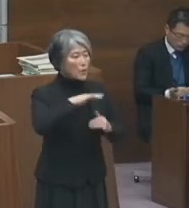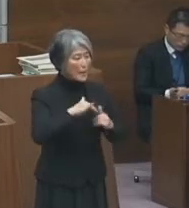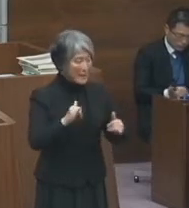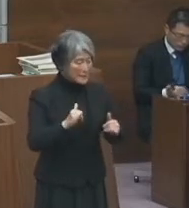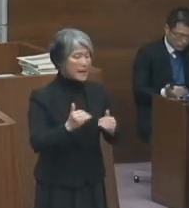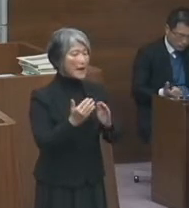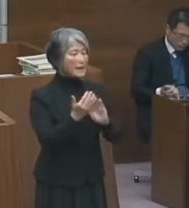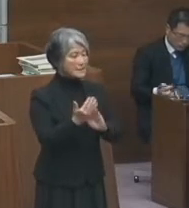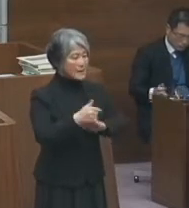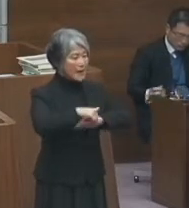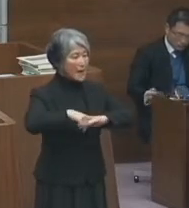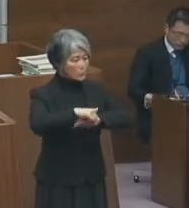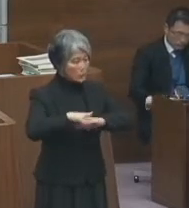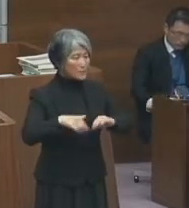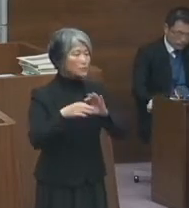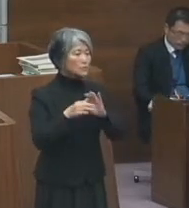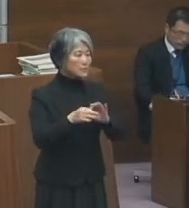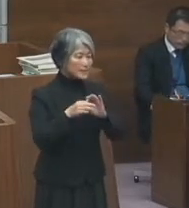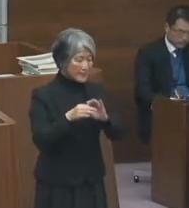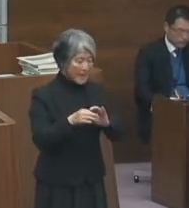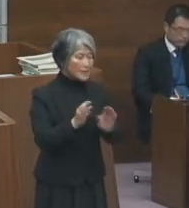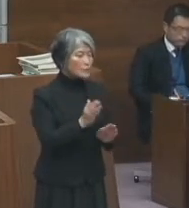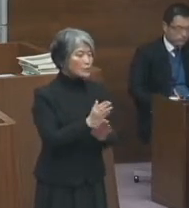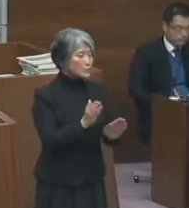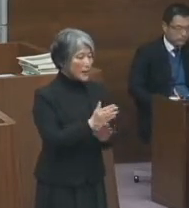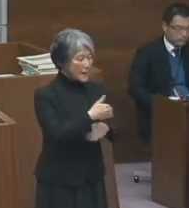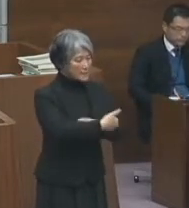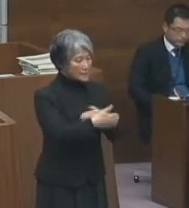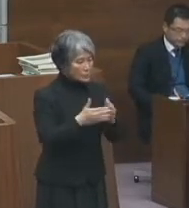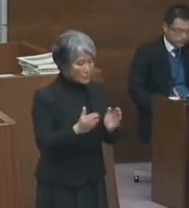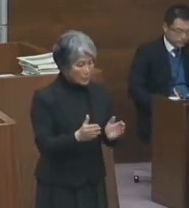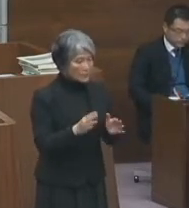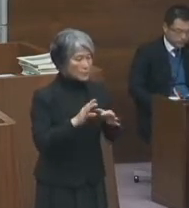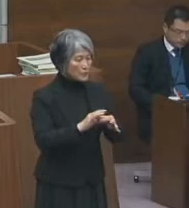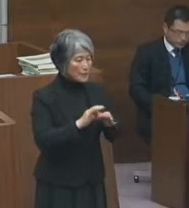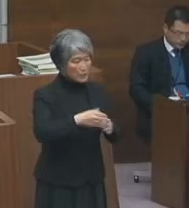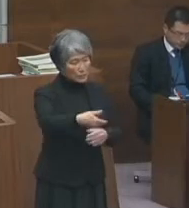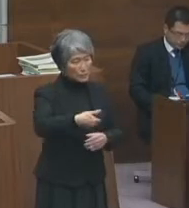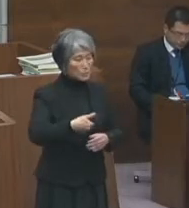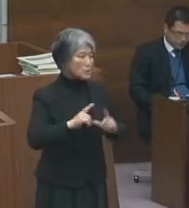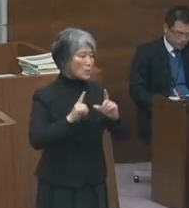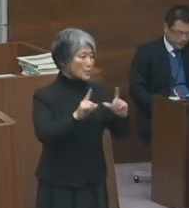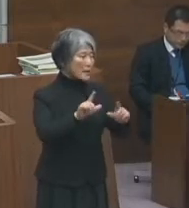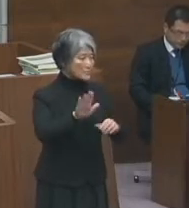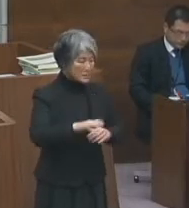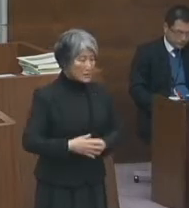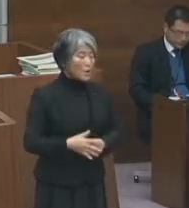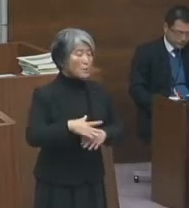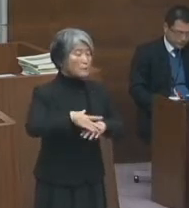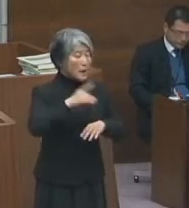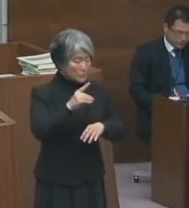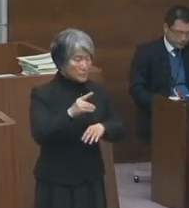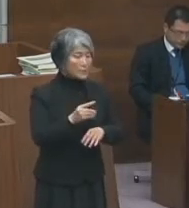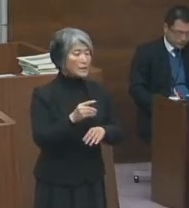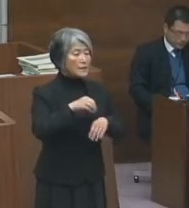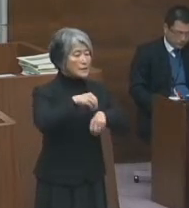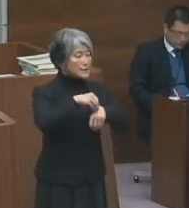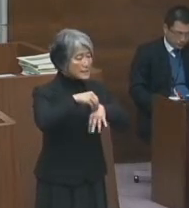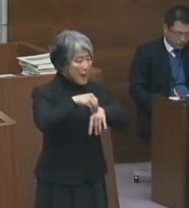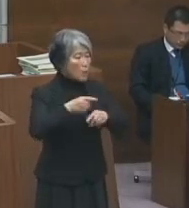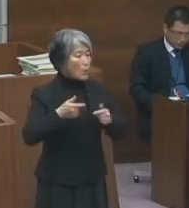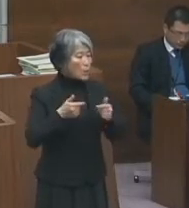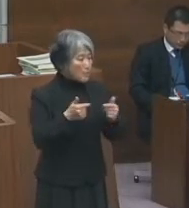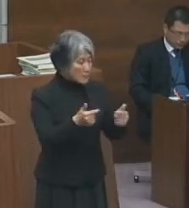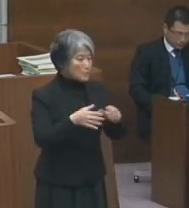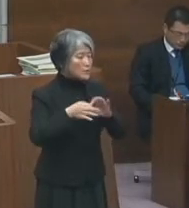についての4点目、休憩施設についてのご質問にお答え申し上げます。まず、タコバスについての1点目、および2点目について、順